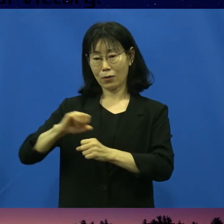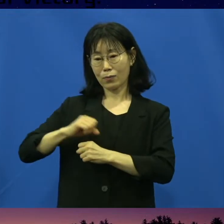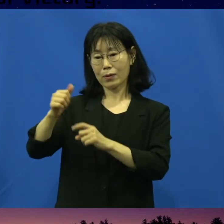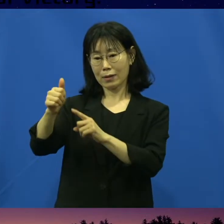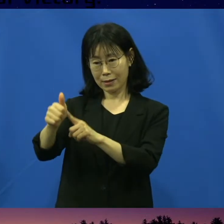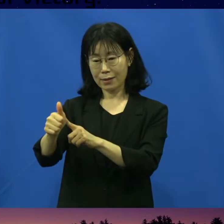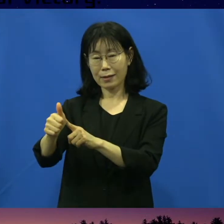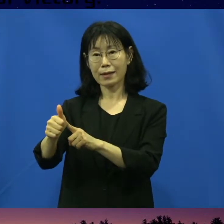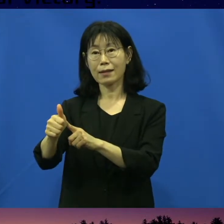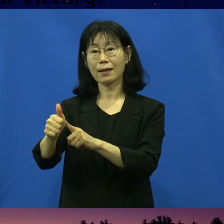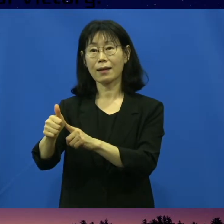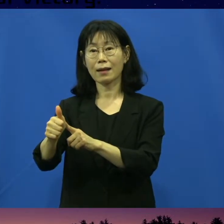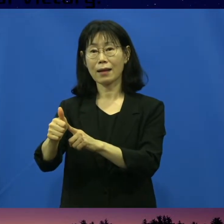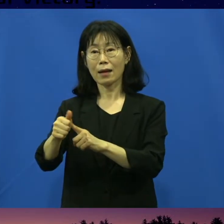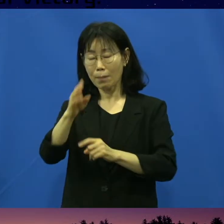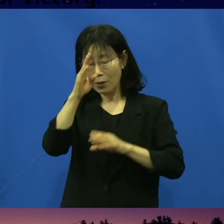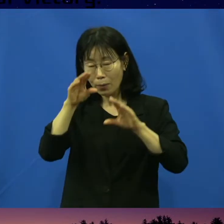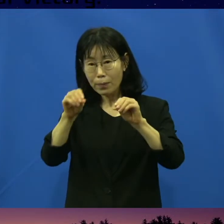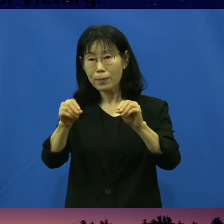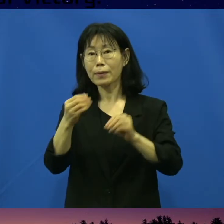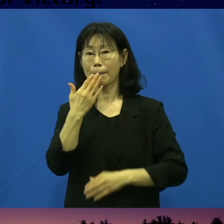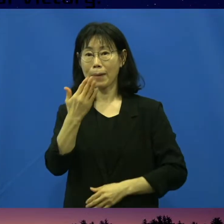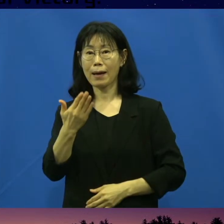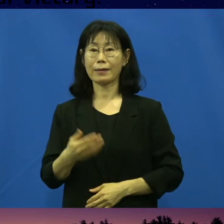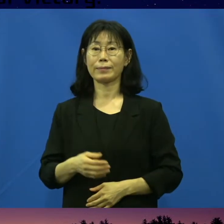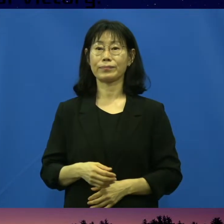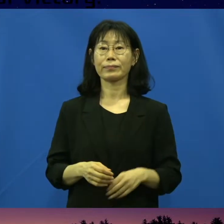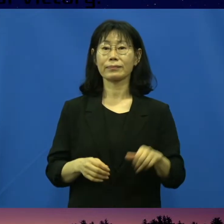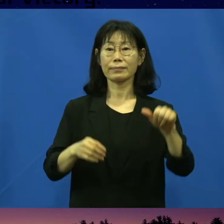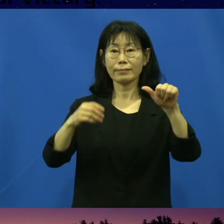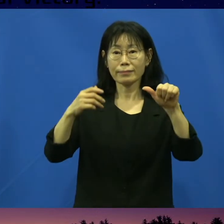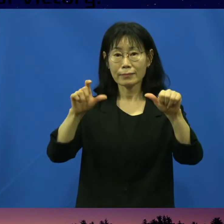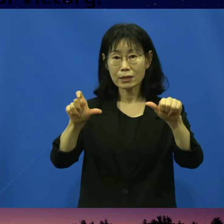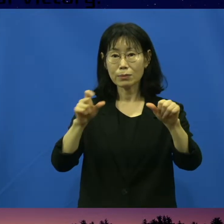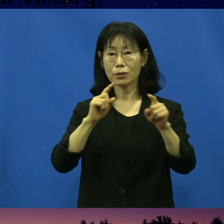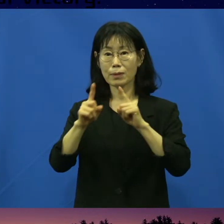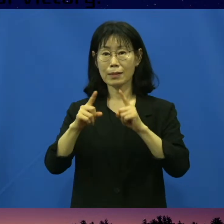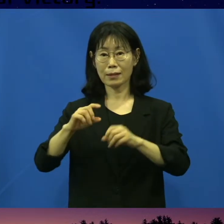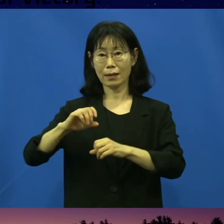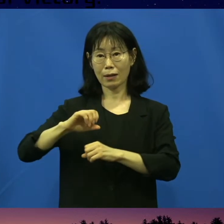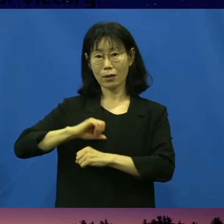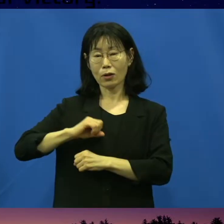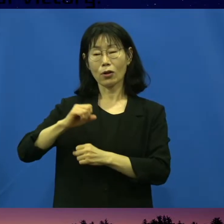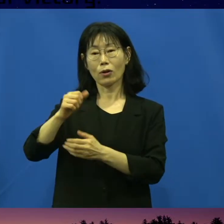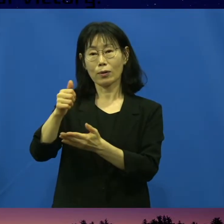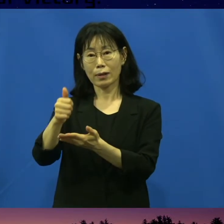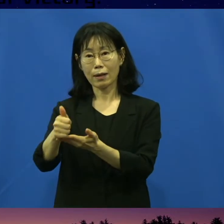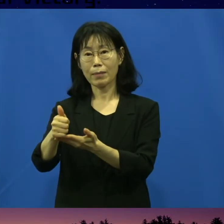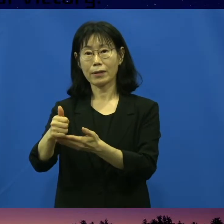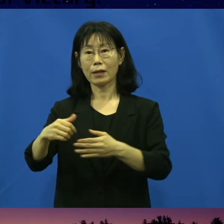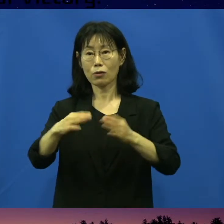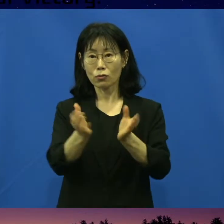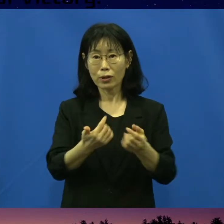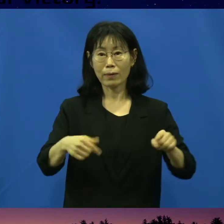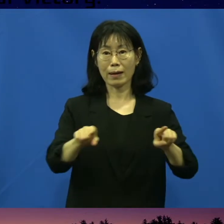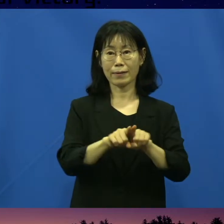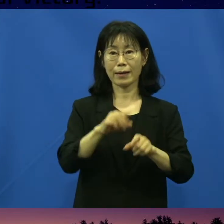15절에 나와요. 나아만이 모든 군대와 함께 하나님의 사람에게로 돌아와서 그의 앞에 서서 이르되